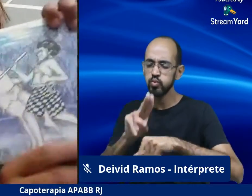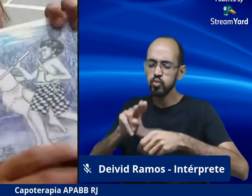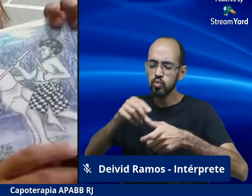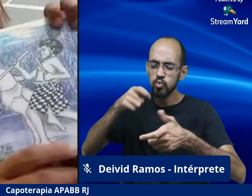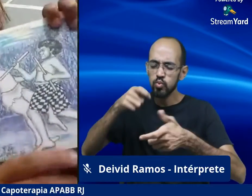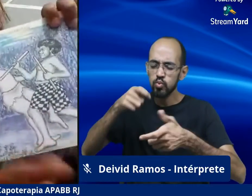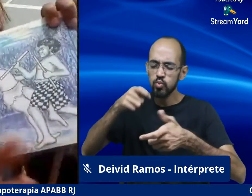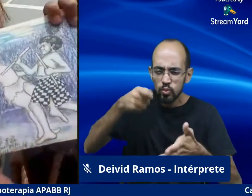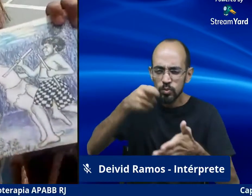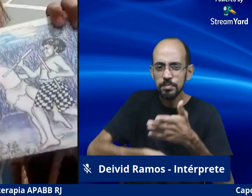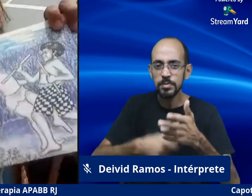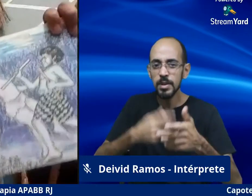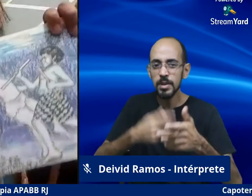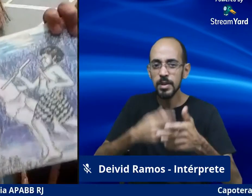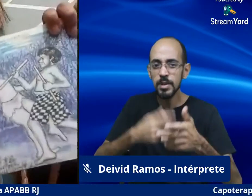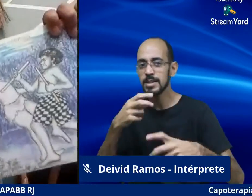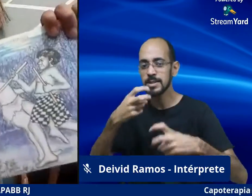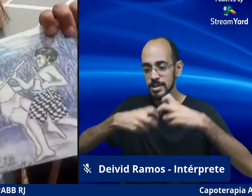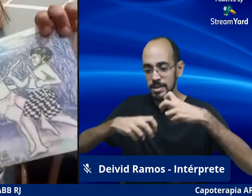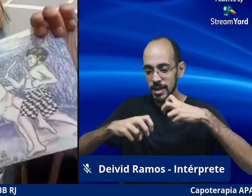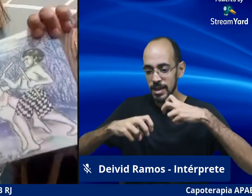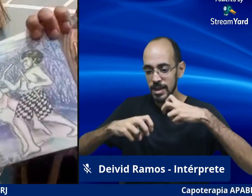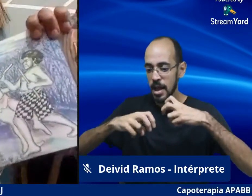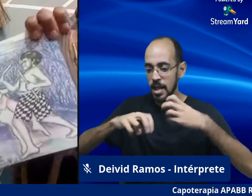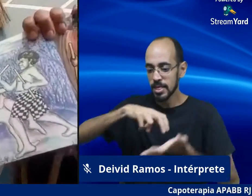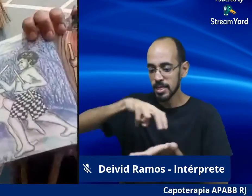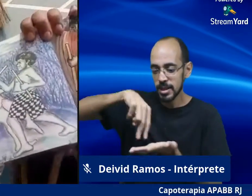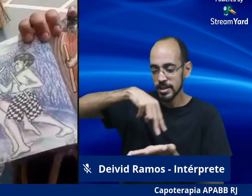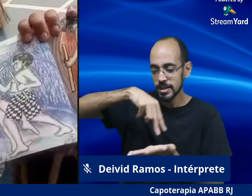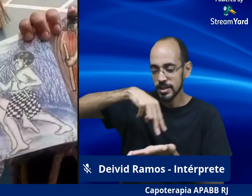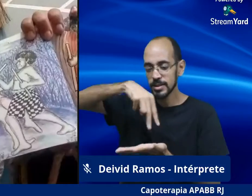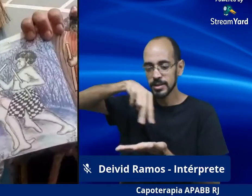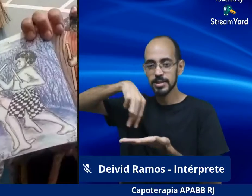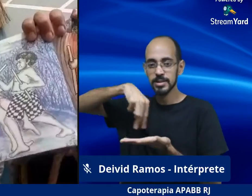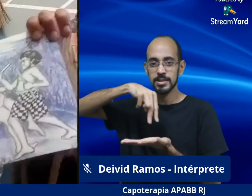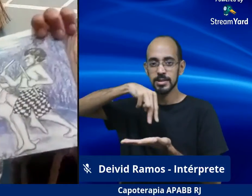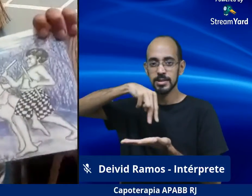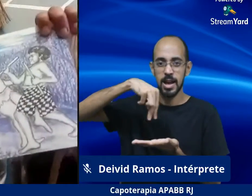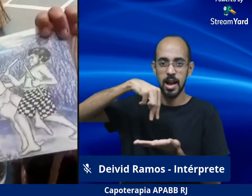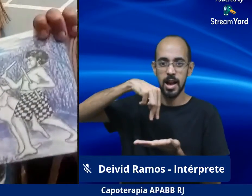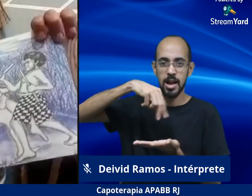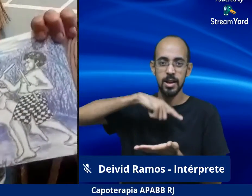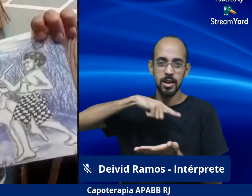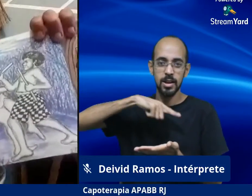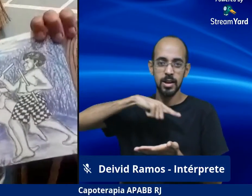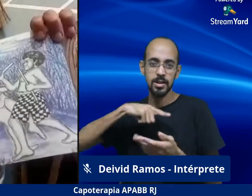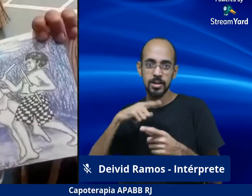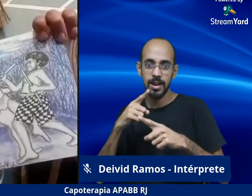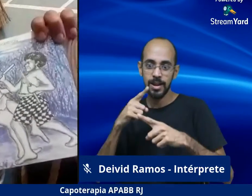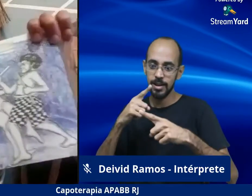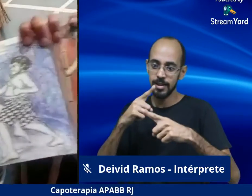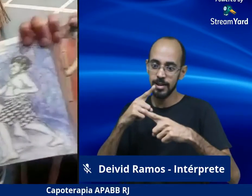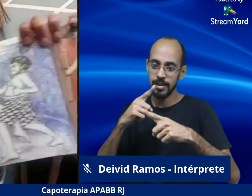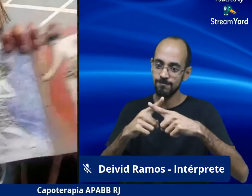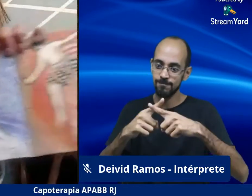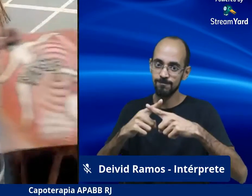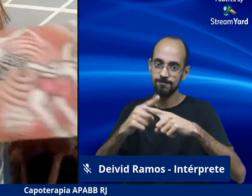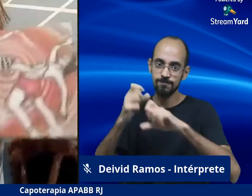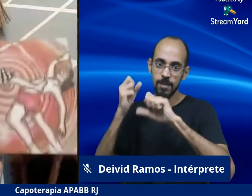dança. Ele começou a usar de uma luta com 2 bastões que parecia uma dança, e ele ia